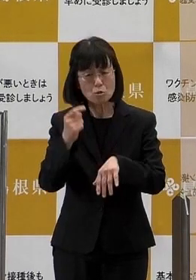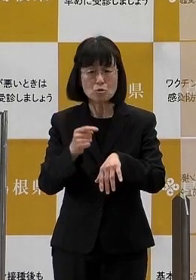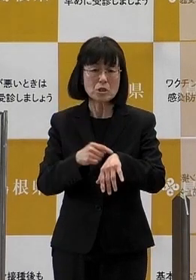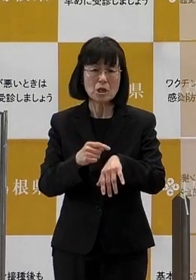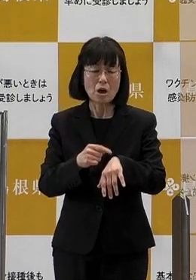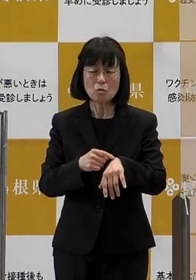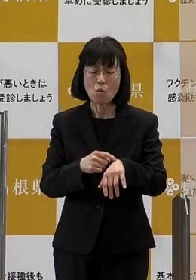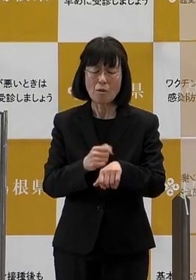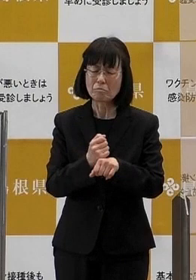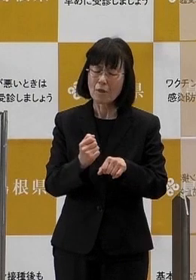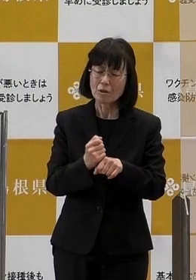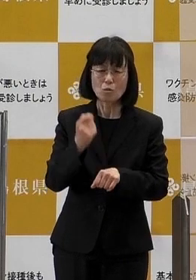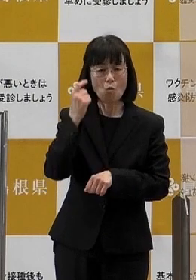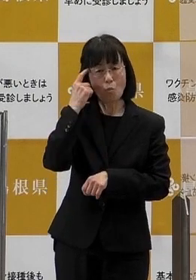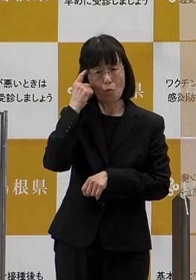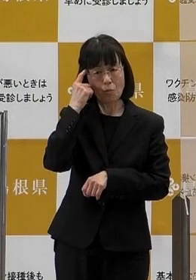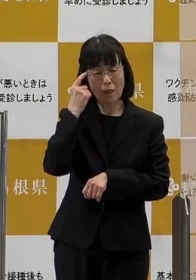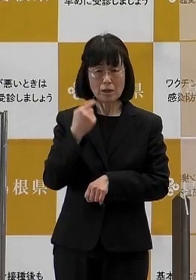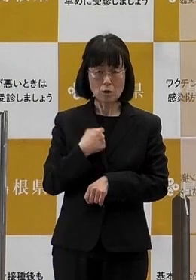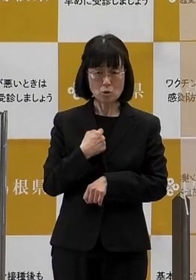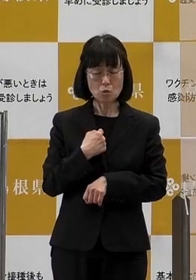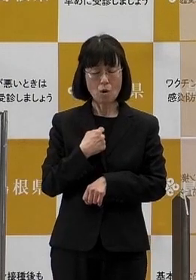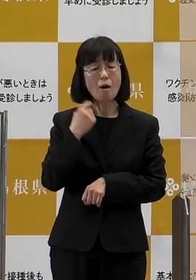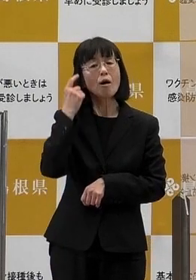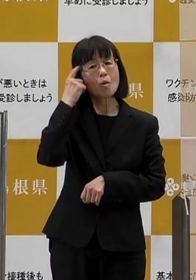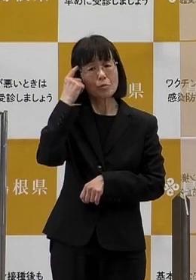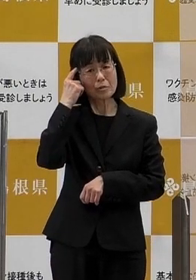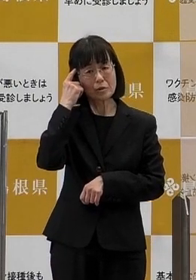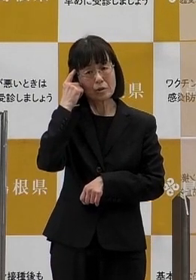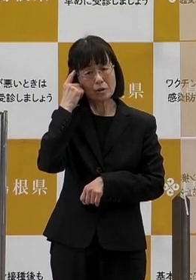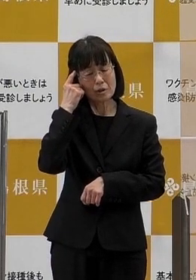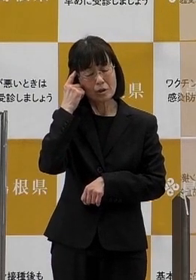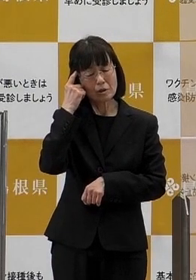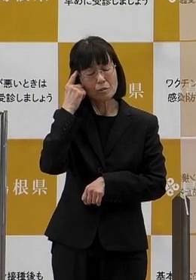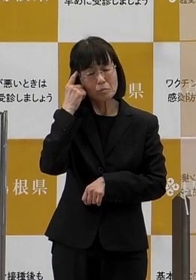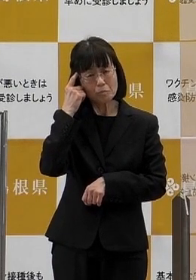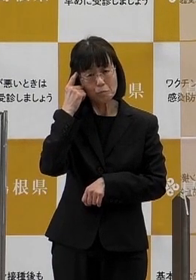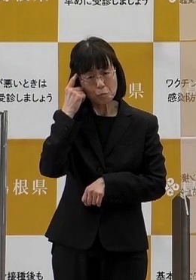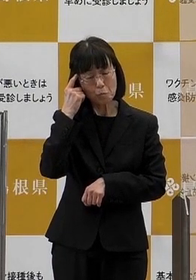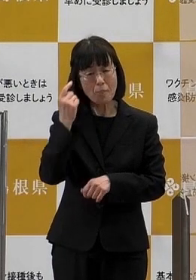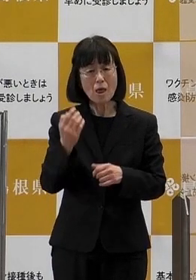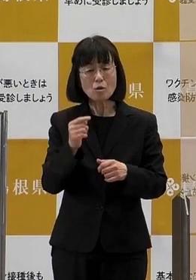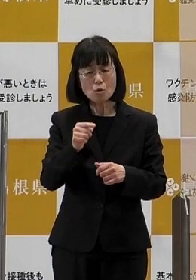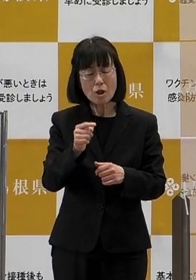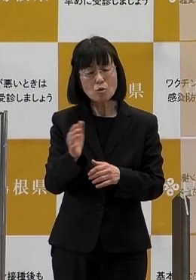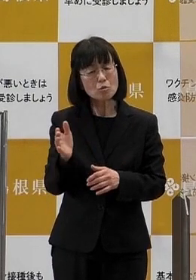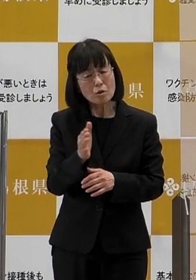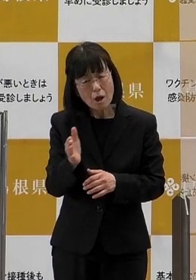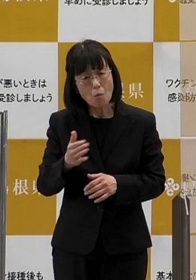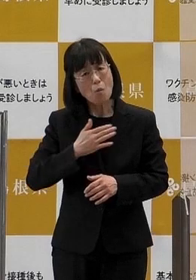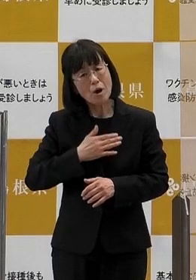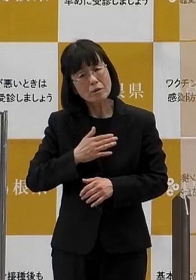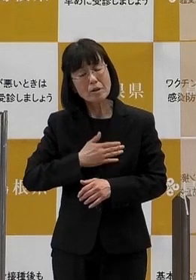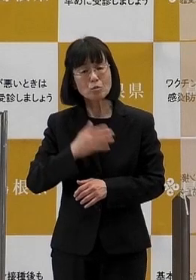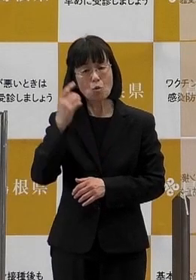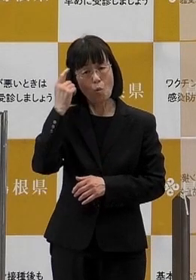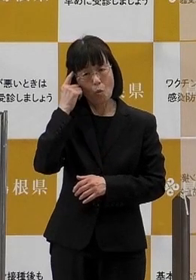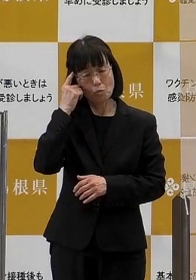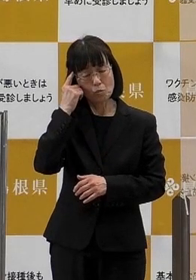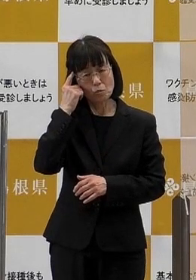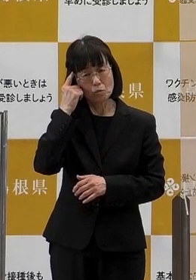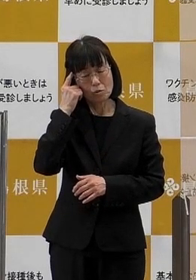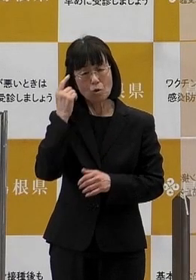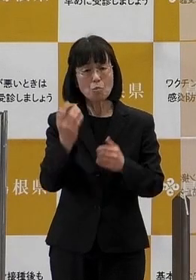と私は思うんだけど、私は思うし、そんなことぐらい分かってくれるだろうと保健所を持っているところだからと思っていたけども、まあそうはならなか